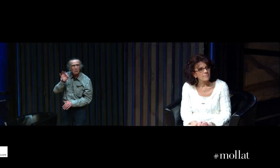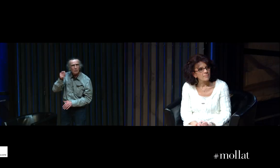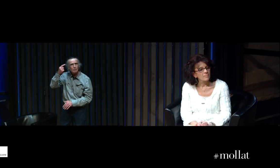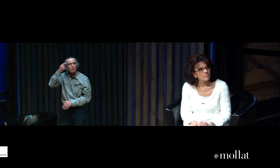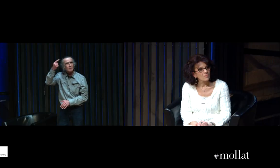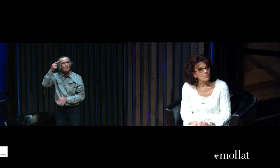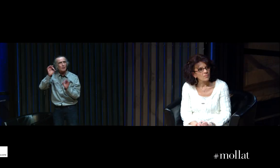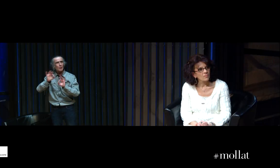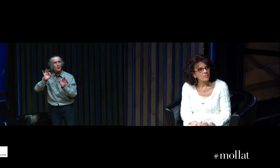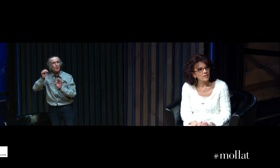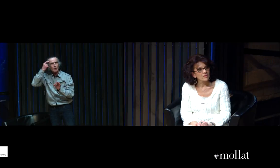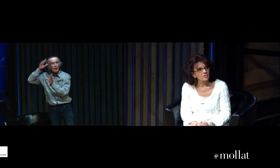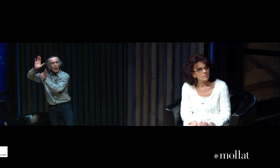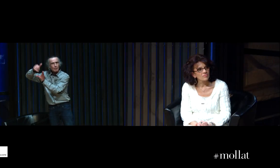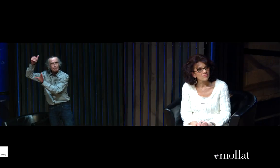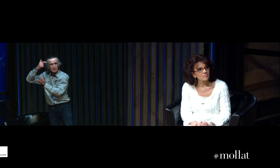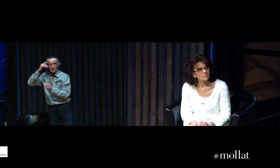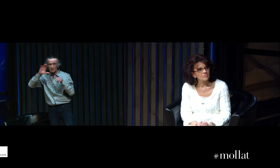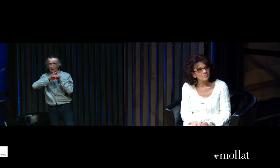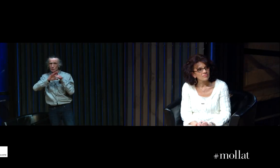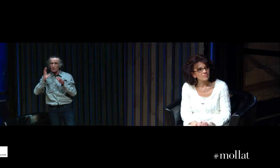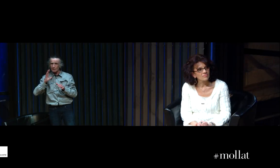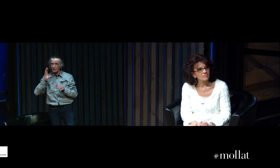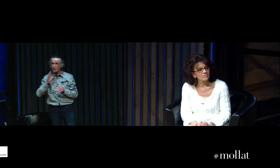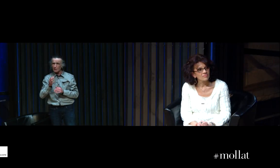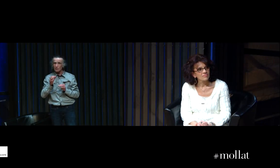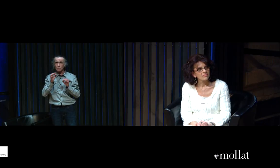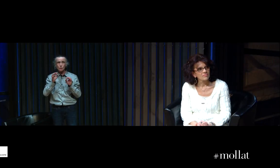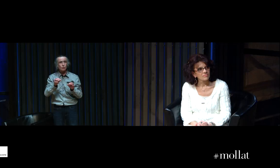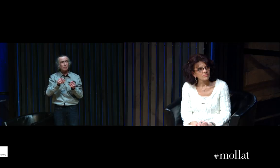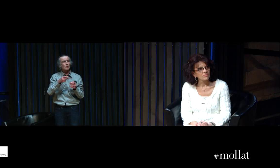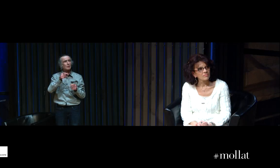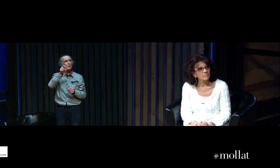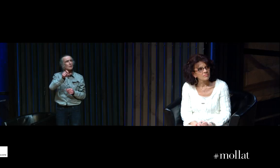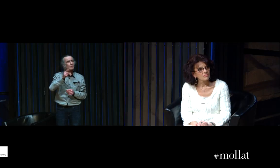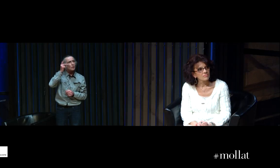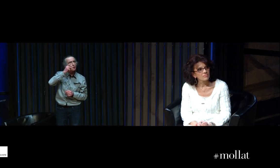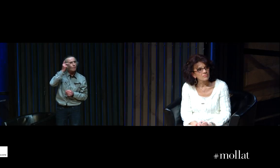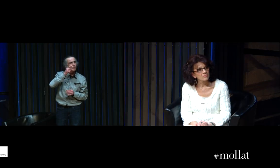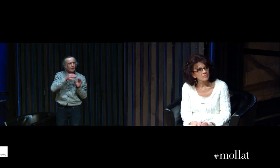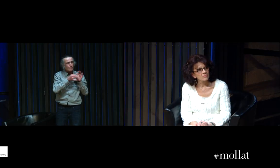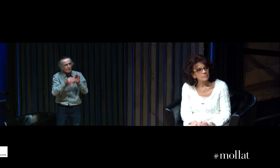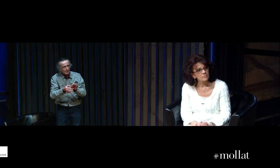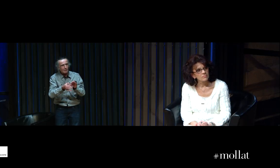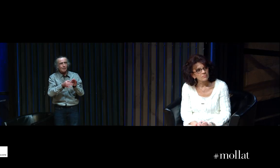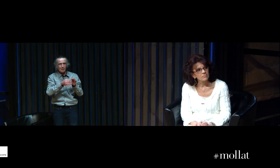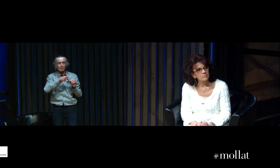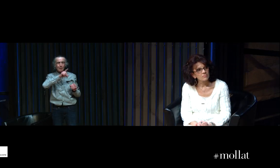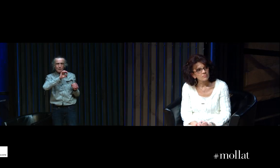ça. Donc, parce que quand même, à l'époque, l'idée aussi, c'était si on n'avait pas de parole, on n'avait pas de